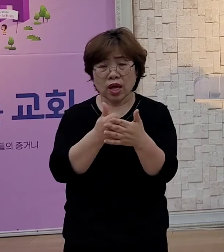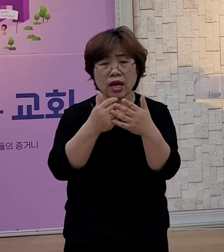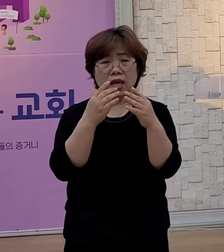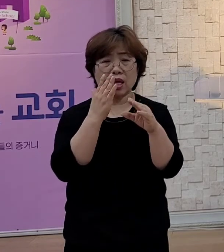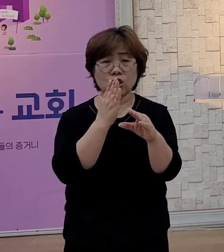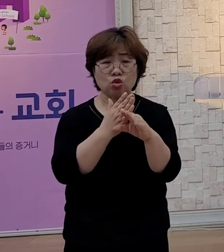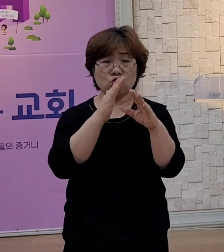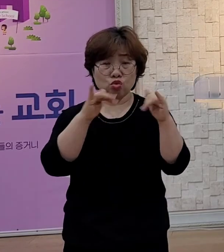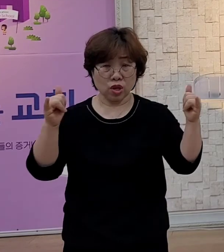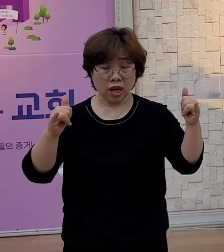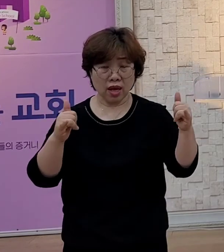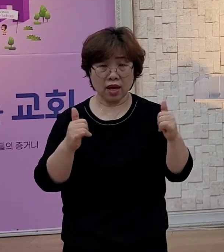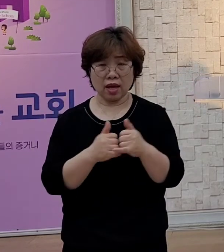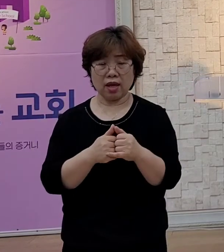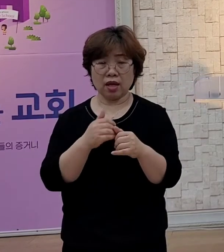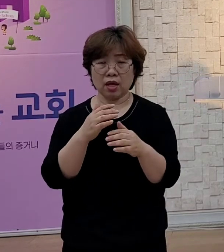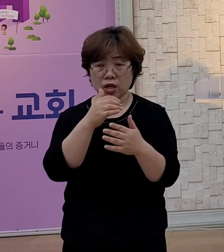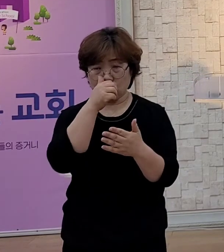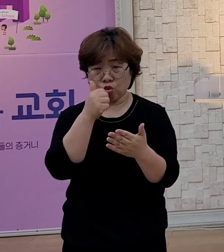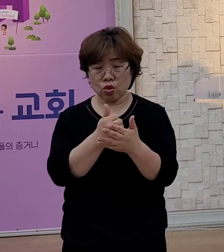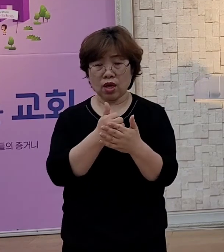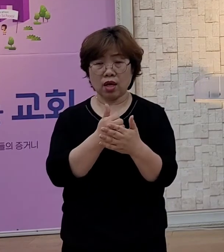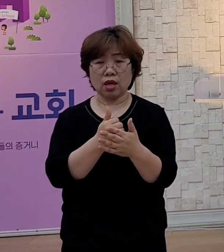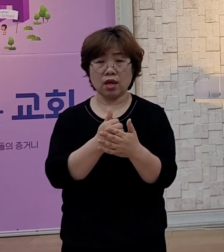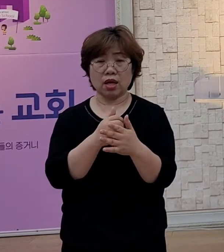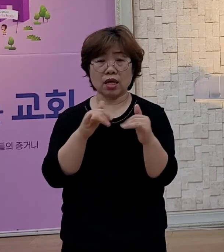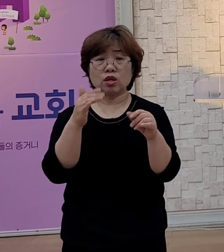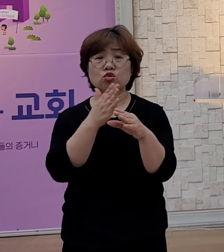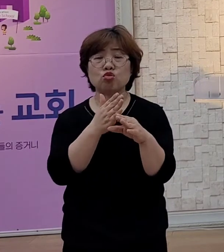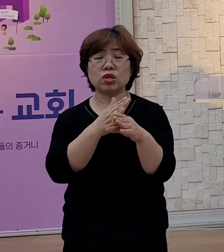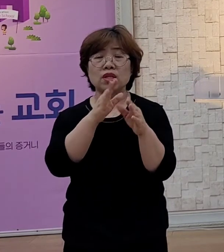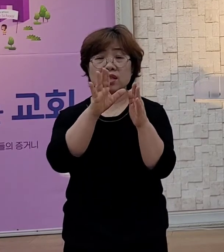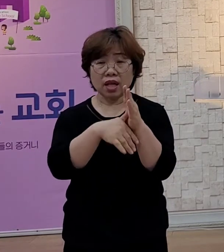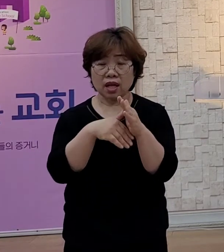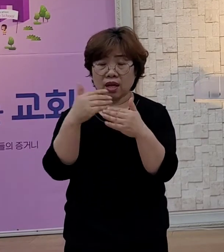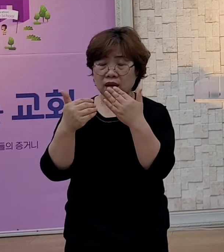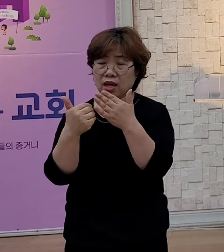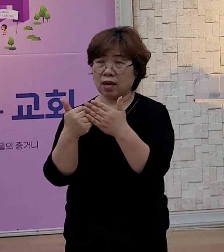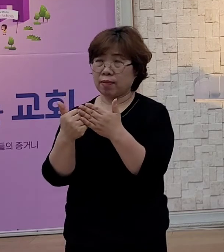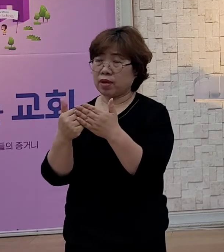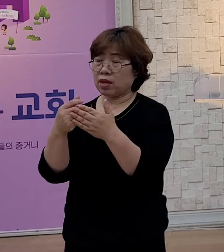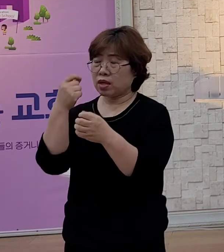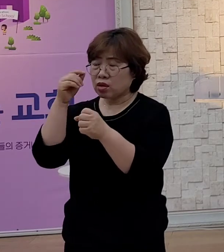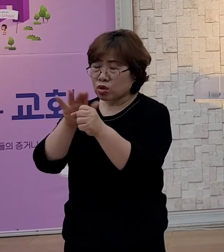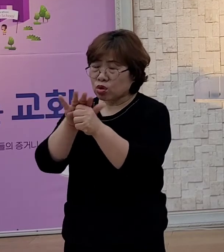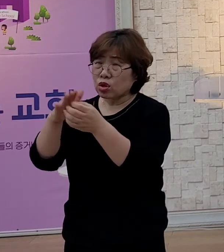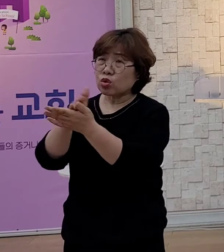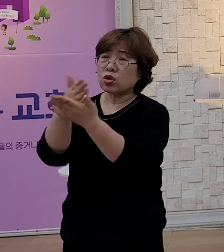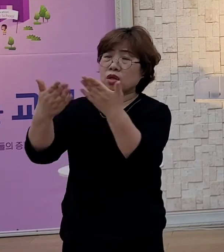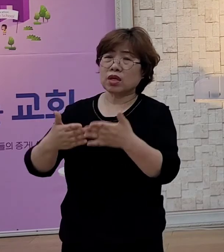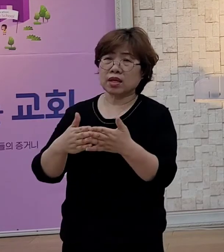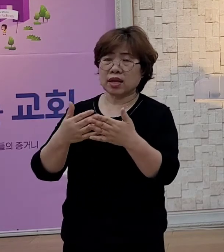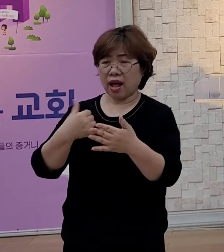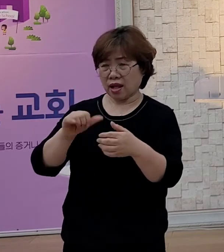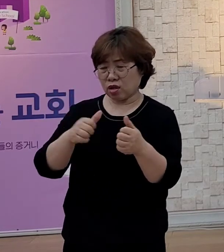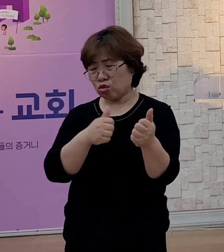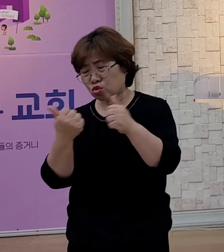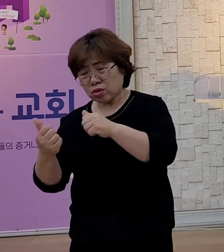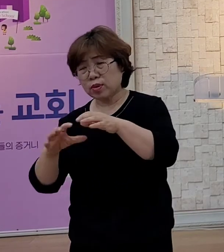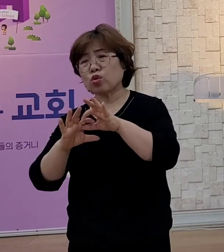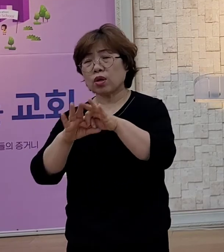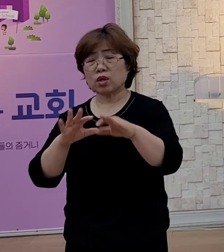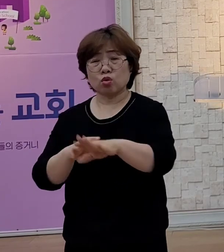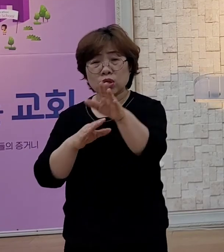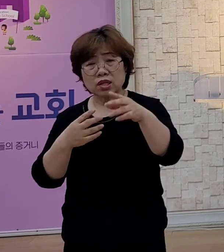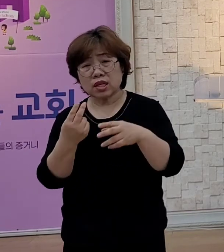때, 방법이 없을 때 그때 하나님께서 우리에게 긍휼을 베풀어 주셨고 그 아들을 죽이시면서까지 우리를 살려주신 그